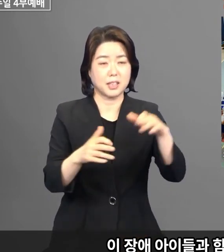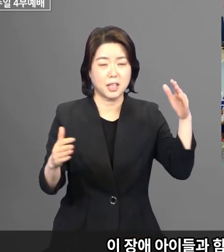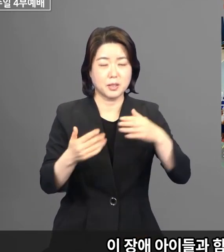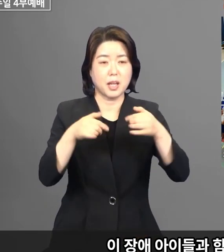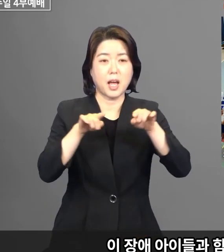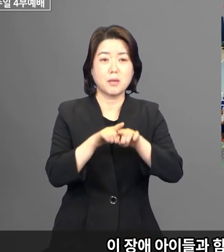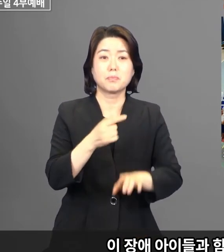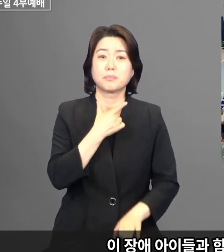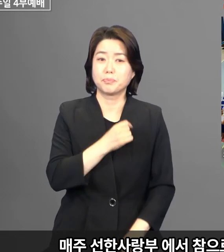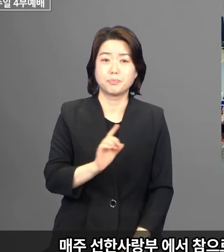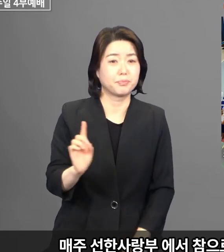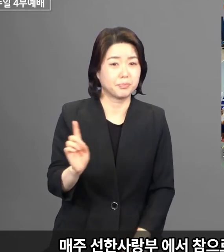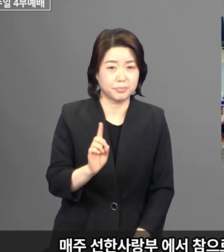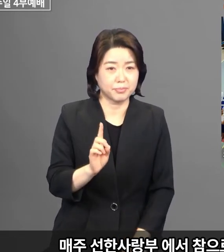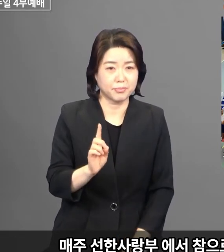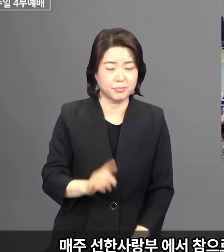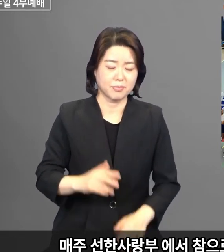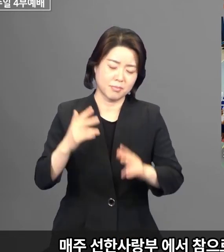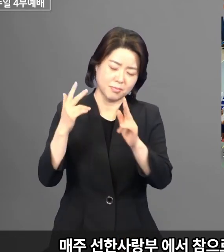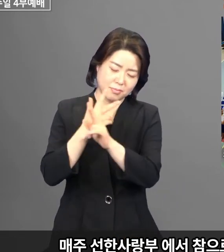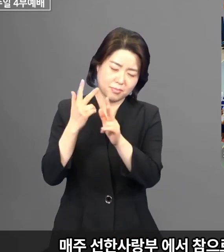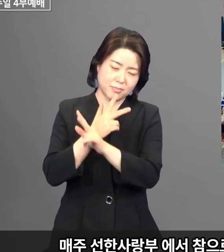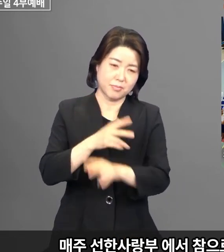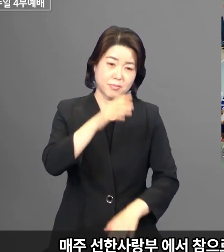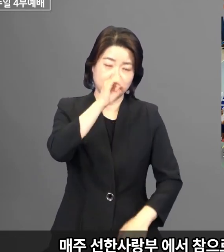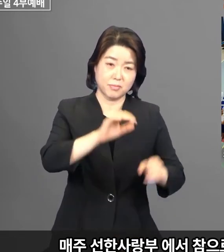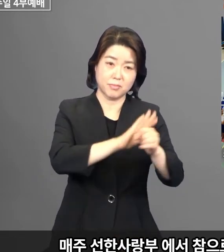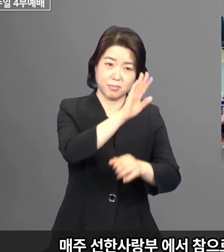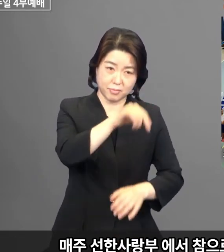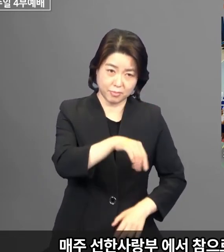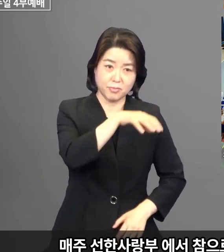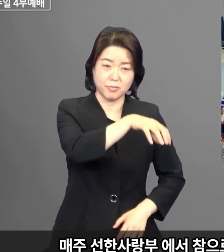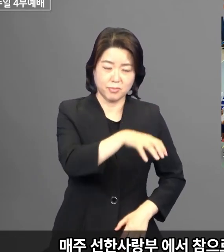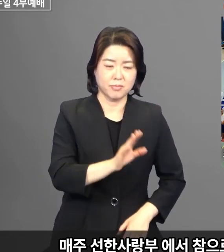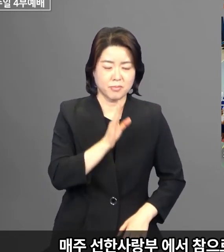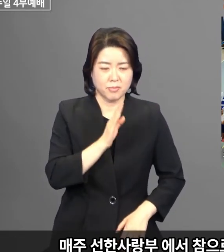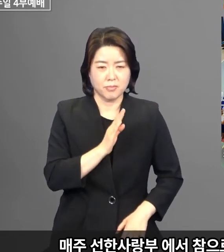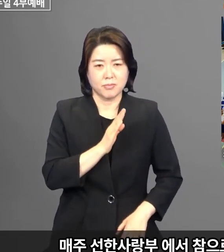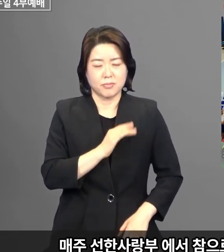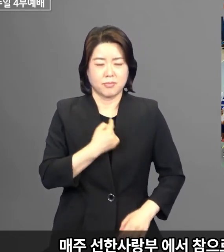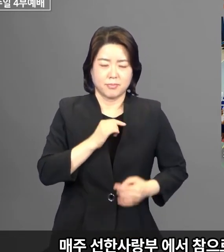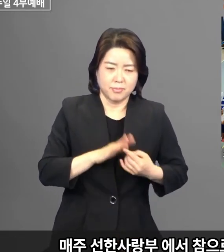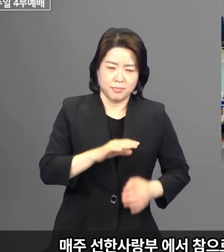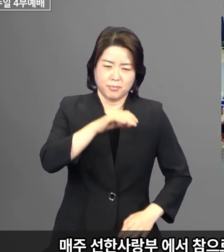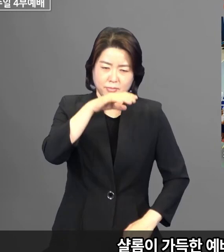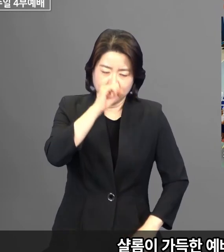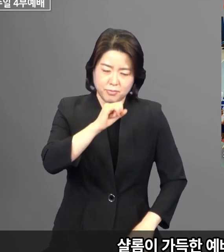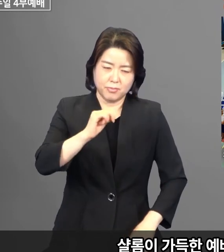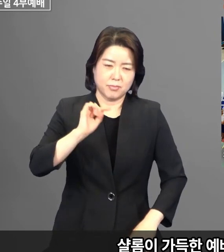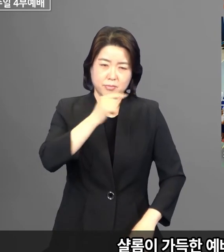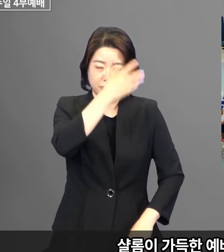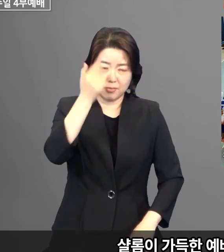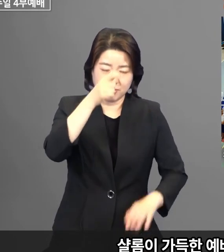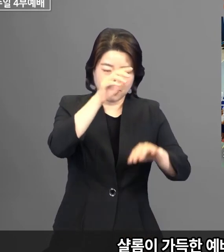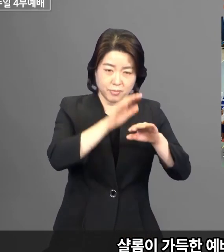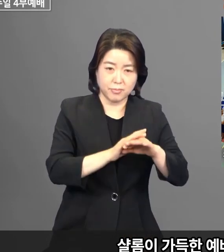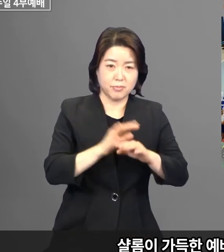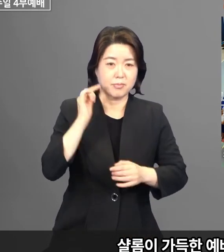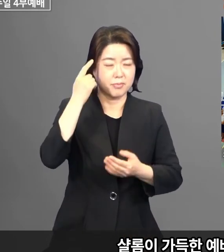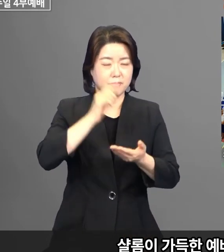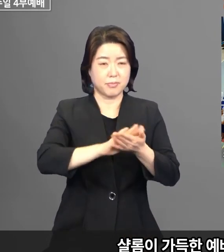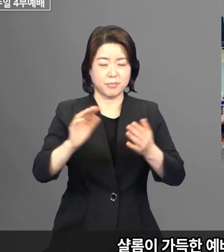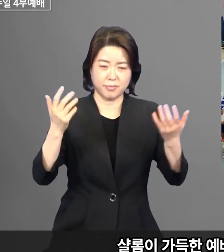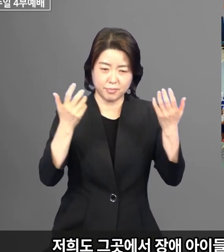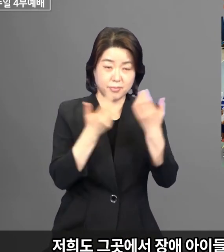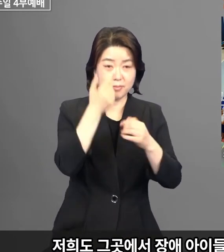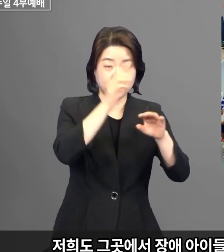것은 매주 선한 사랑부에서 참으로 정스럽고 복스러운 예배를, 샬롬이 가득한 예배를 드리는